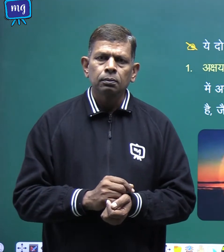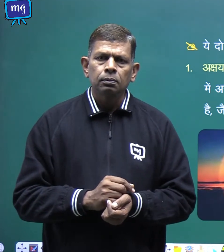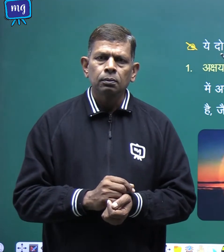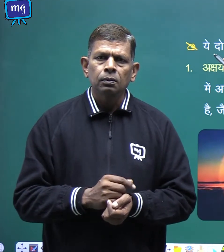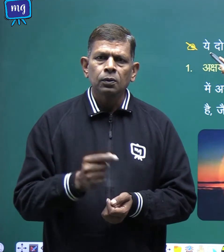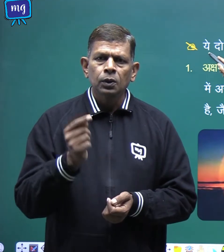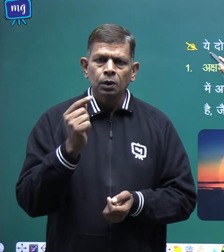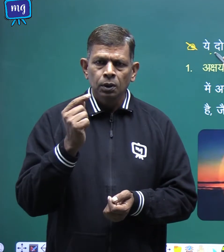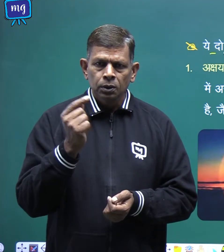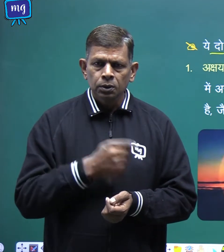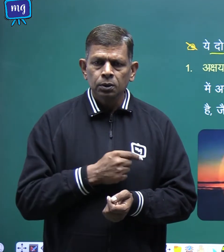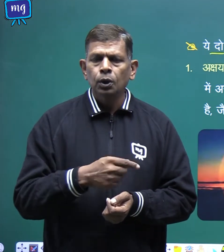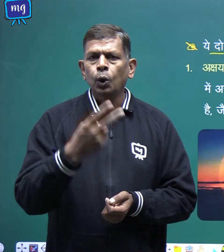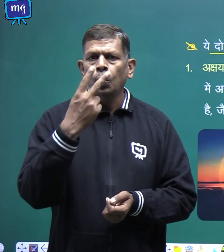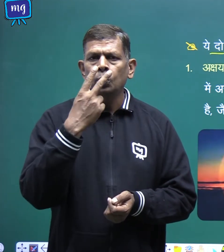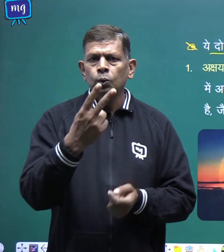ये दो प्रकार के होते हैं।